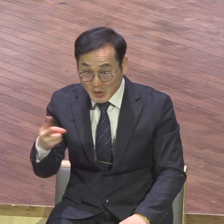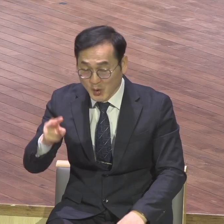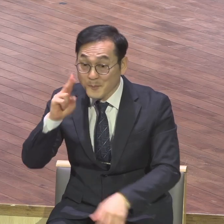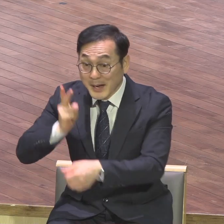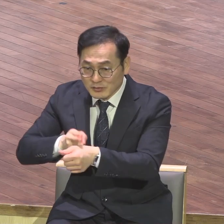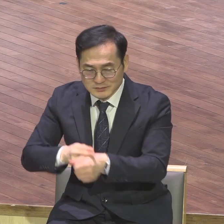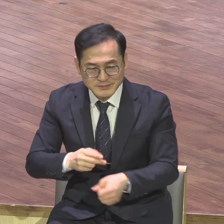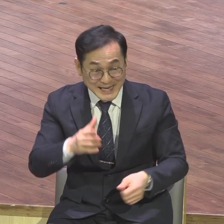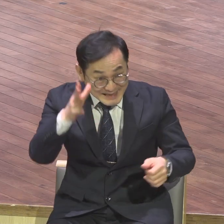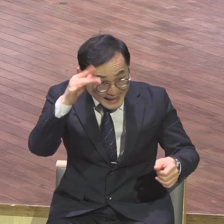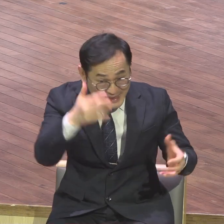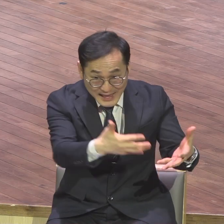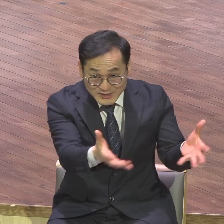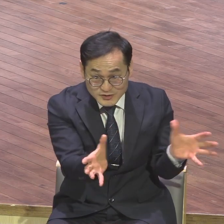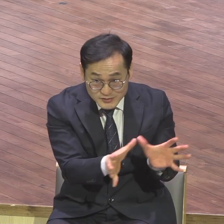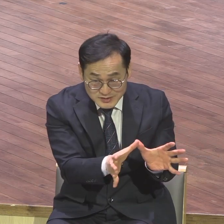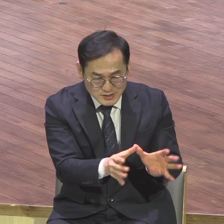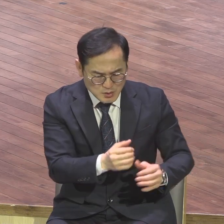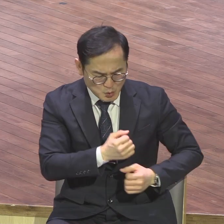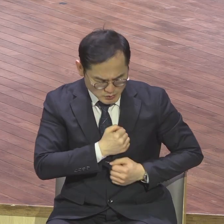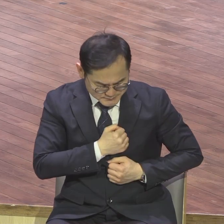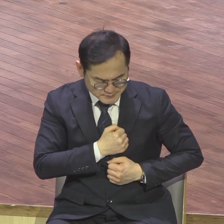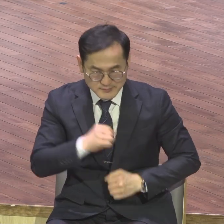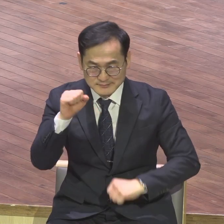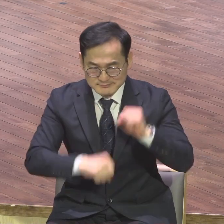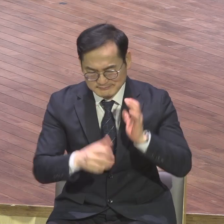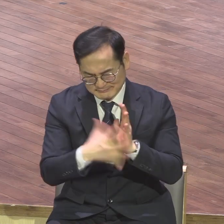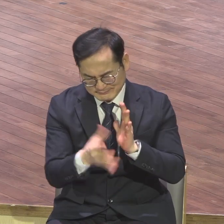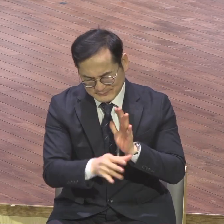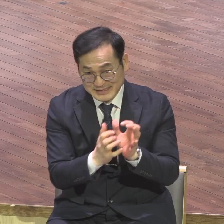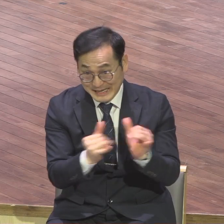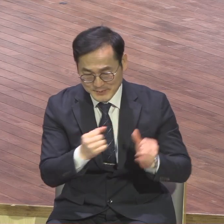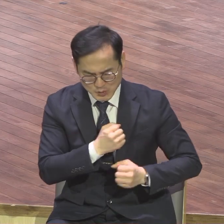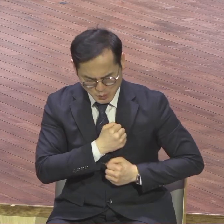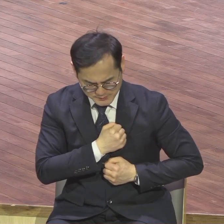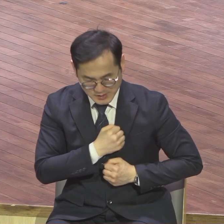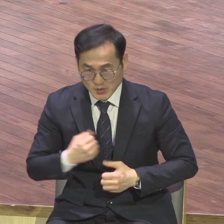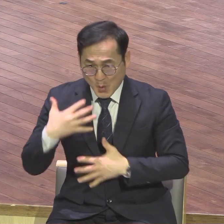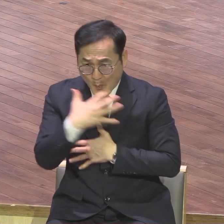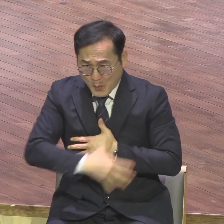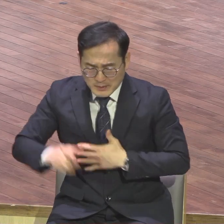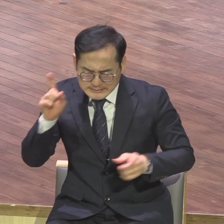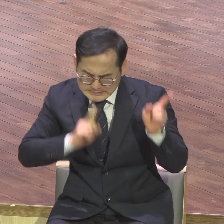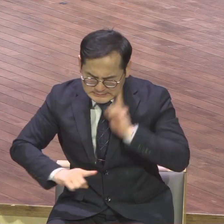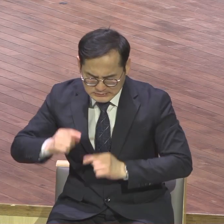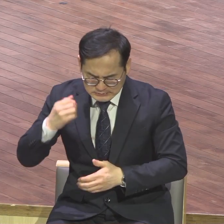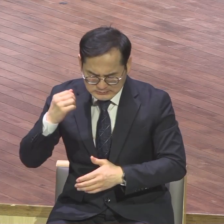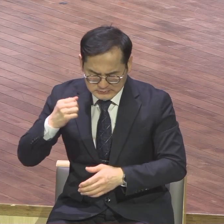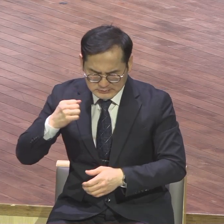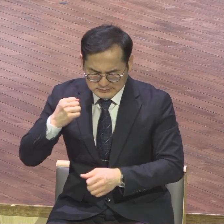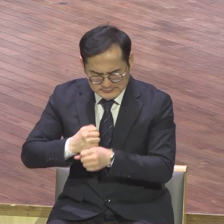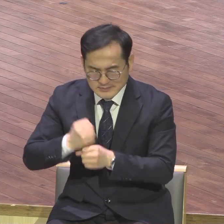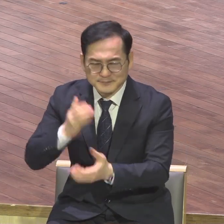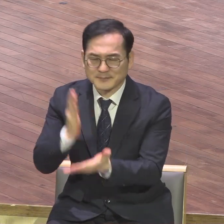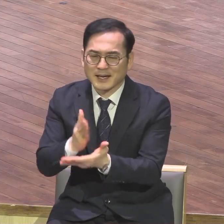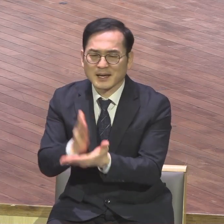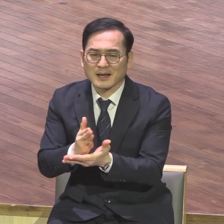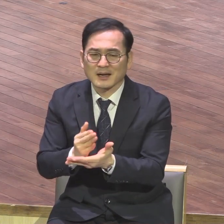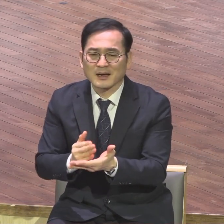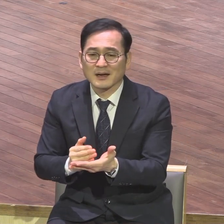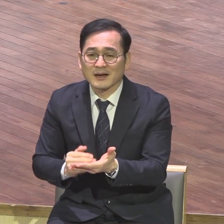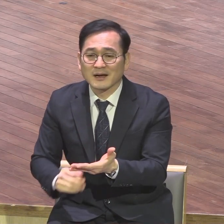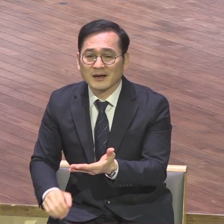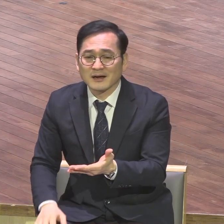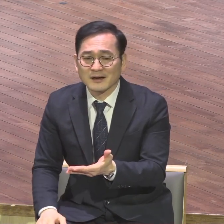삼가고 행악하는 자들을 삼가고 몸을 상해한 이를 삼가라. 사도 바울이 율법주의자들